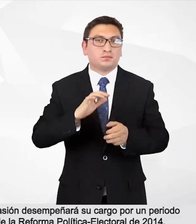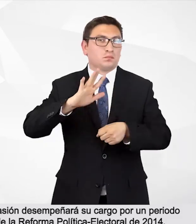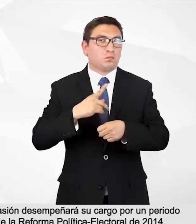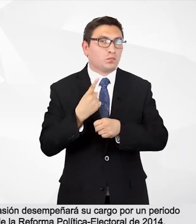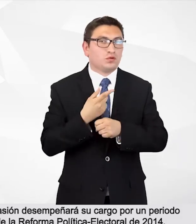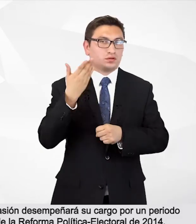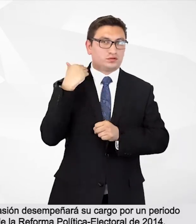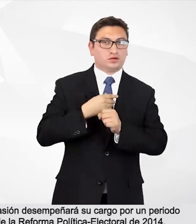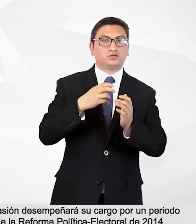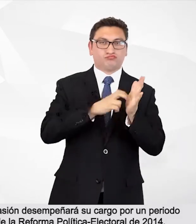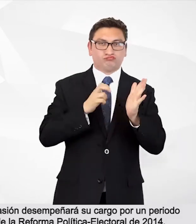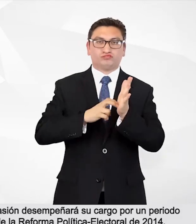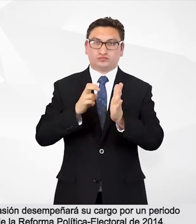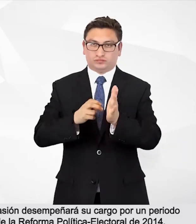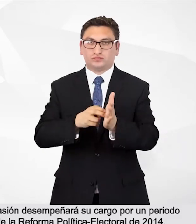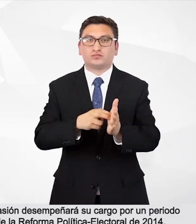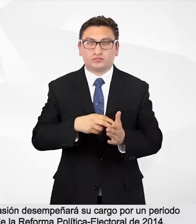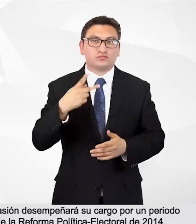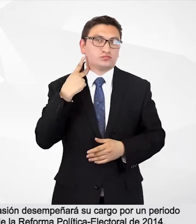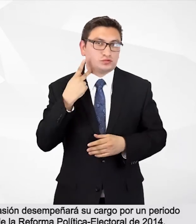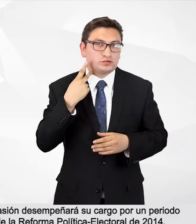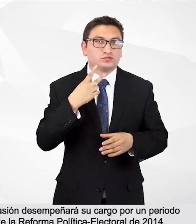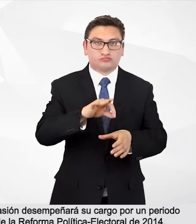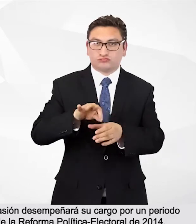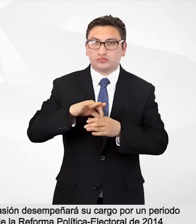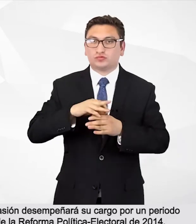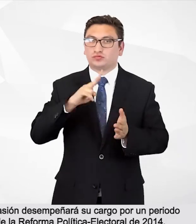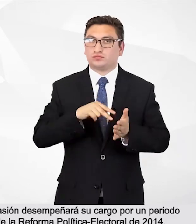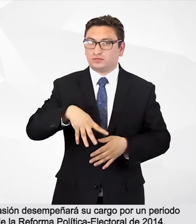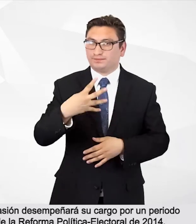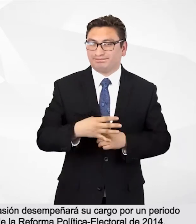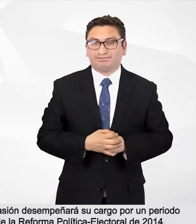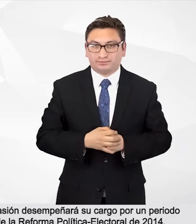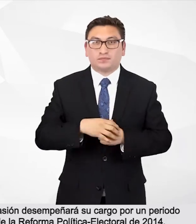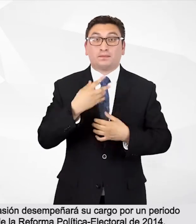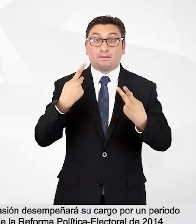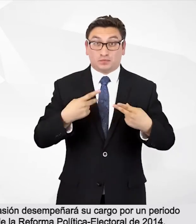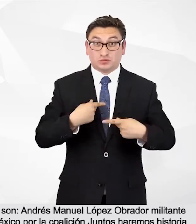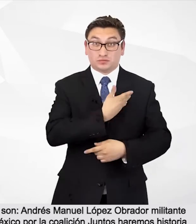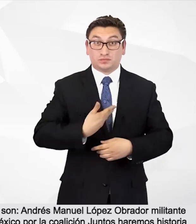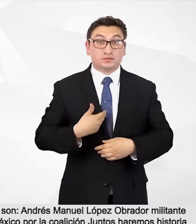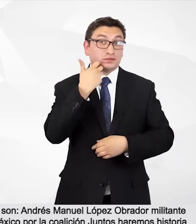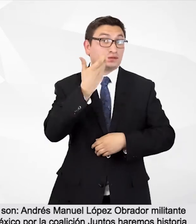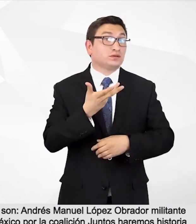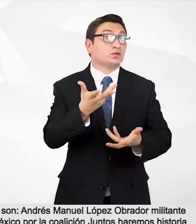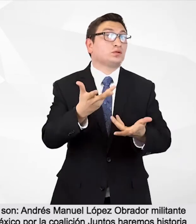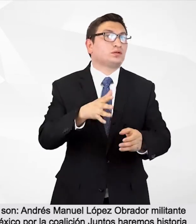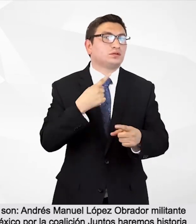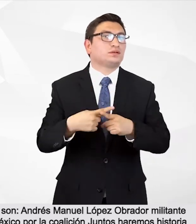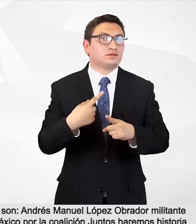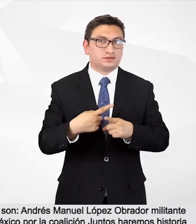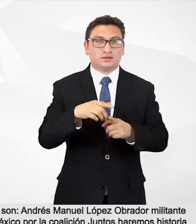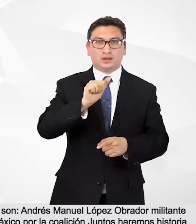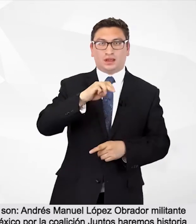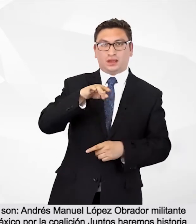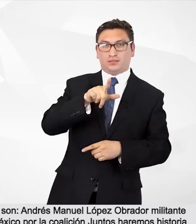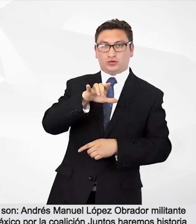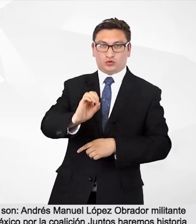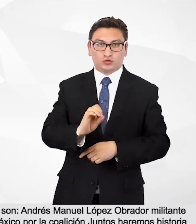años y 10 meses a causa de la reforma político-electoral de 2014. Los candidatos a la presidencia de México son Andrés